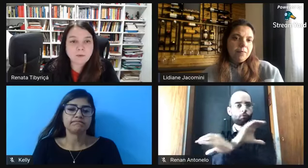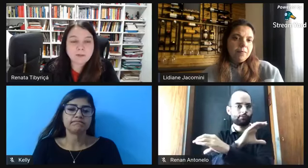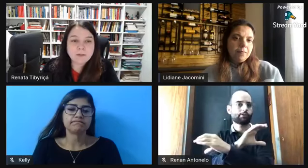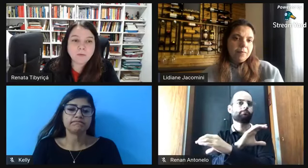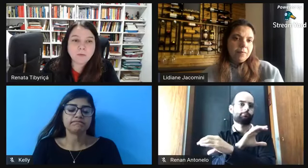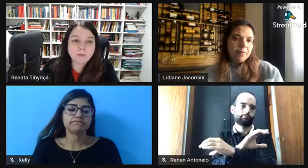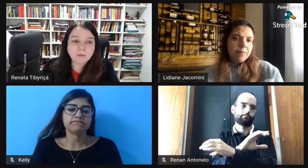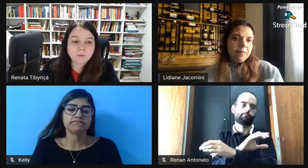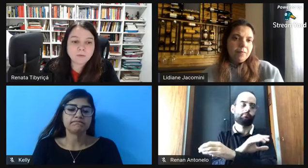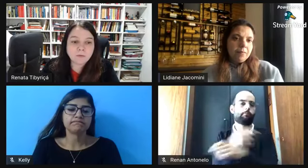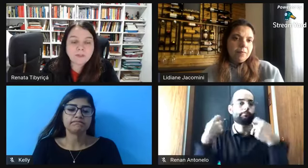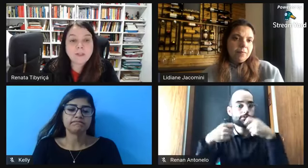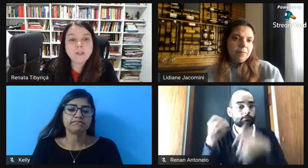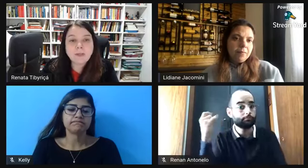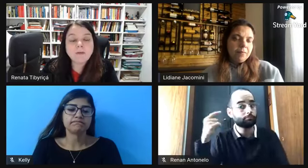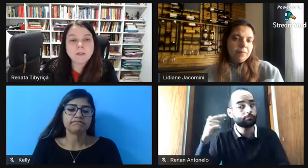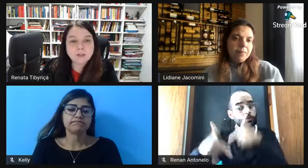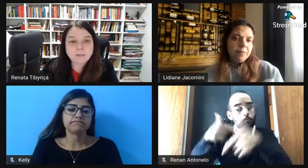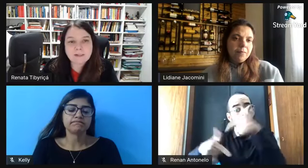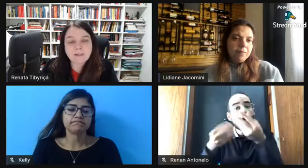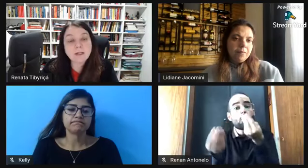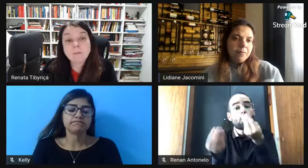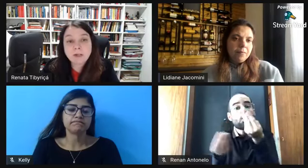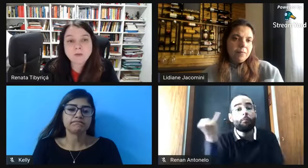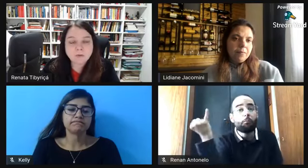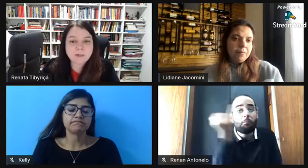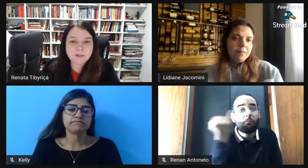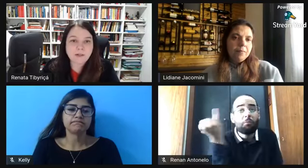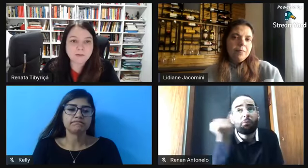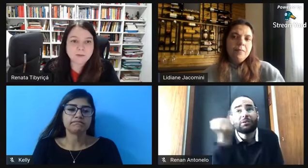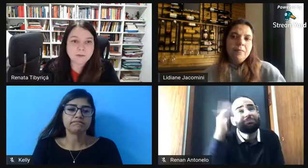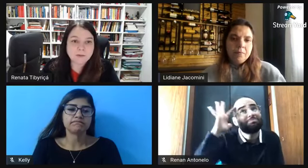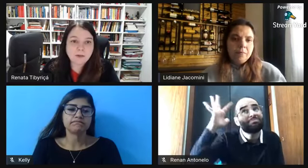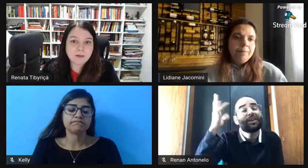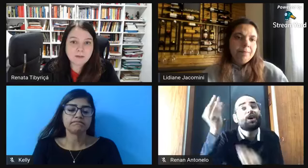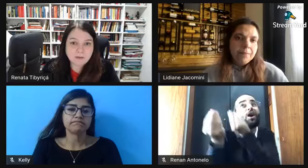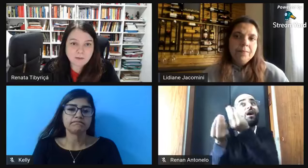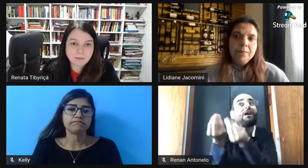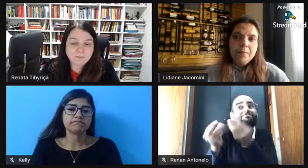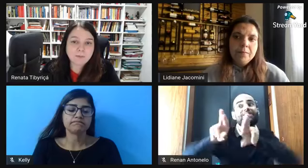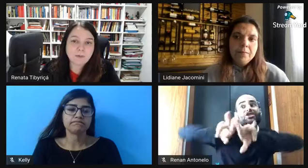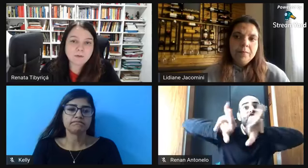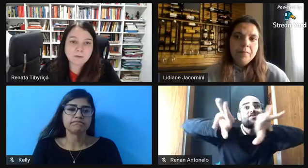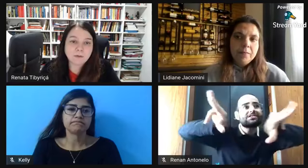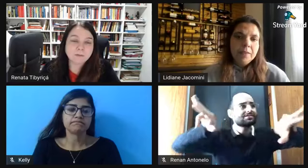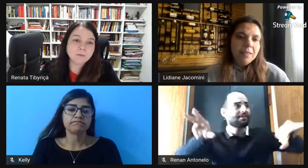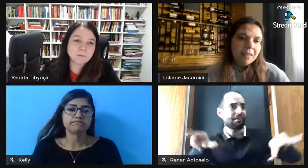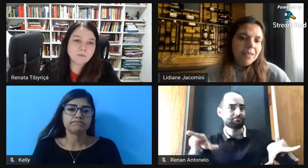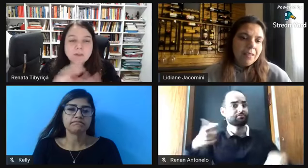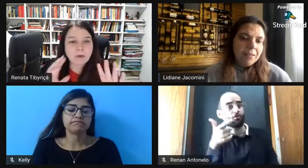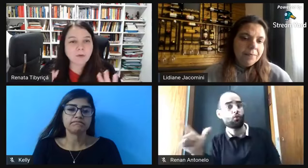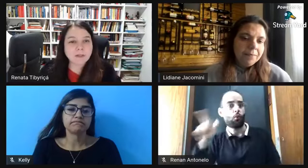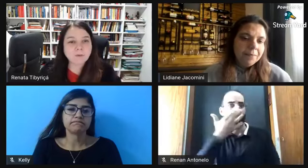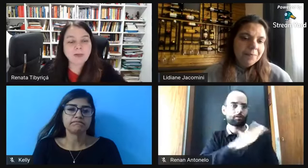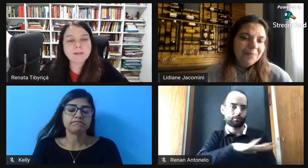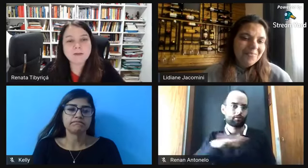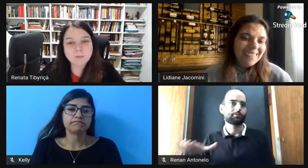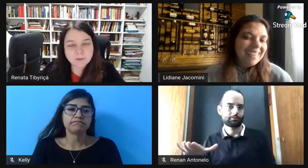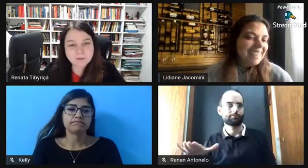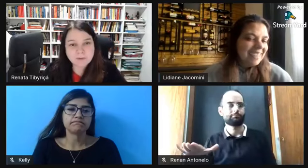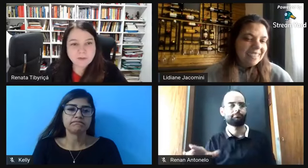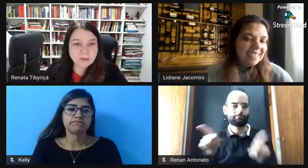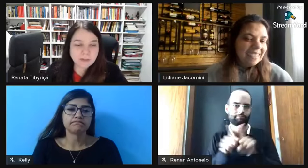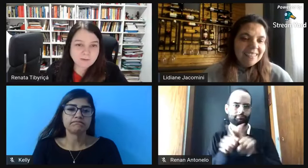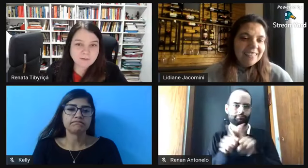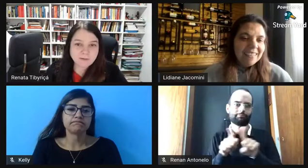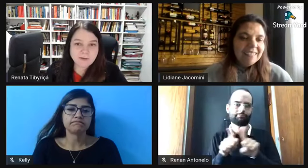a importância do entendimento da diversidade para as outras crianças. Né? Então, não sei se me alonguei demais na